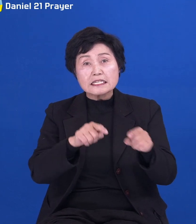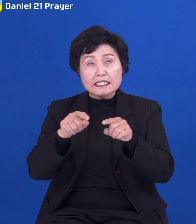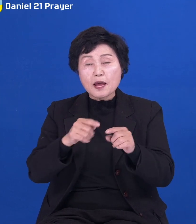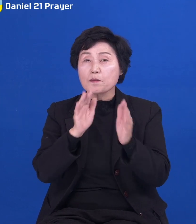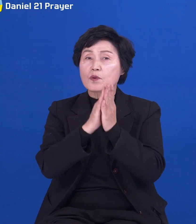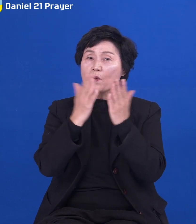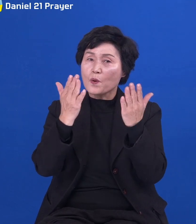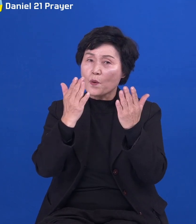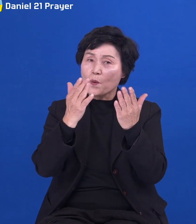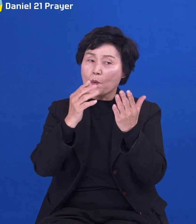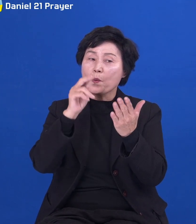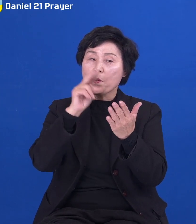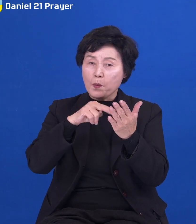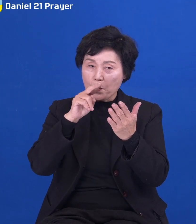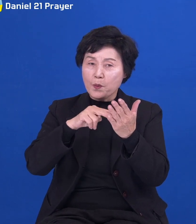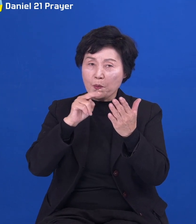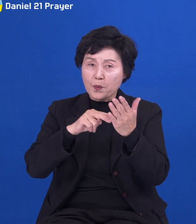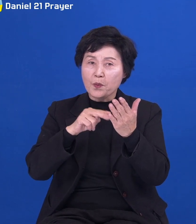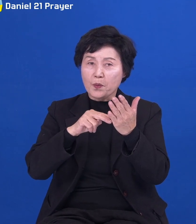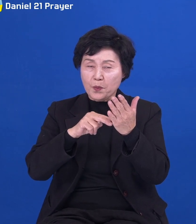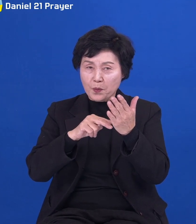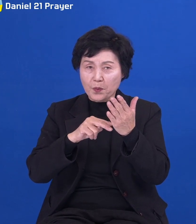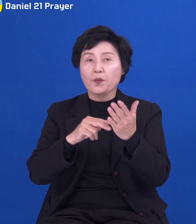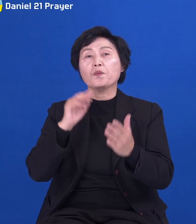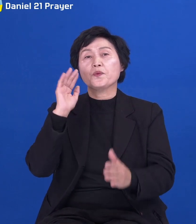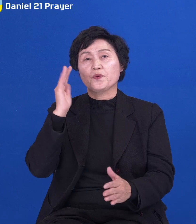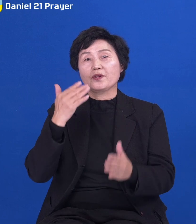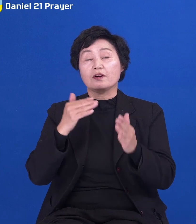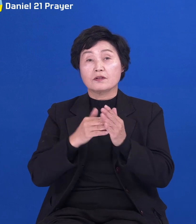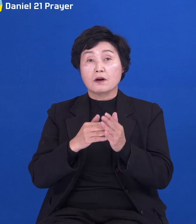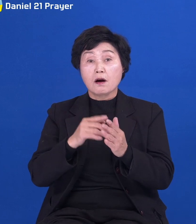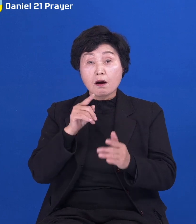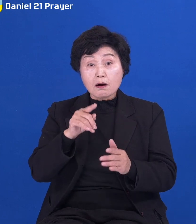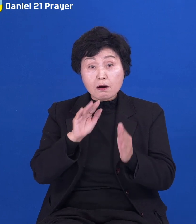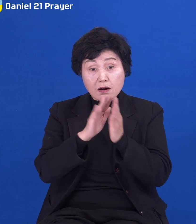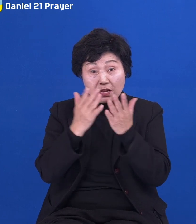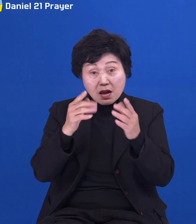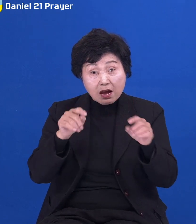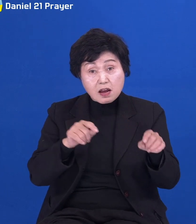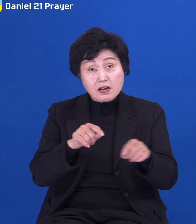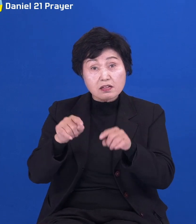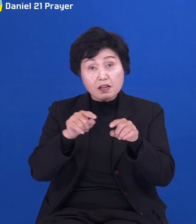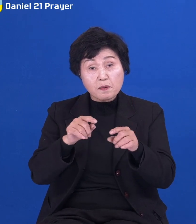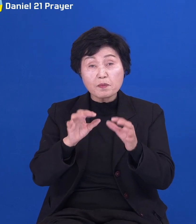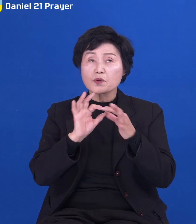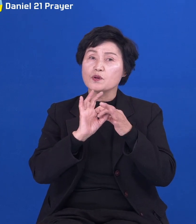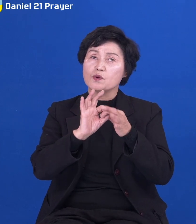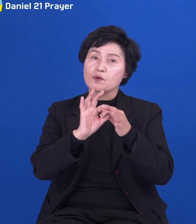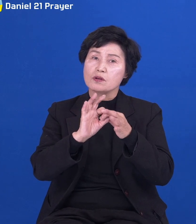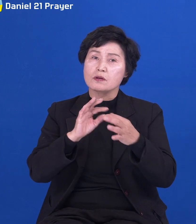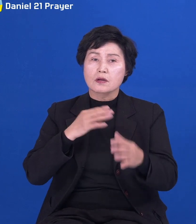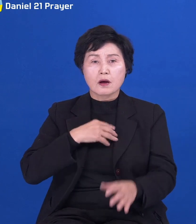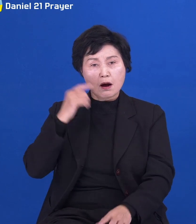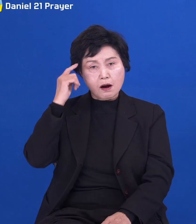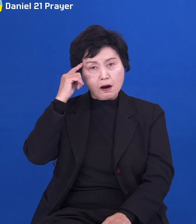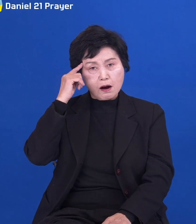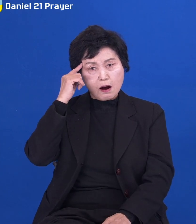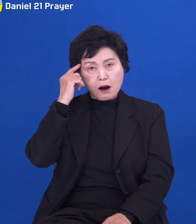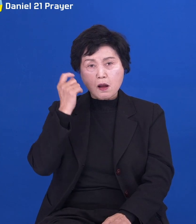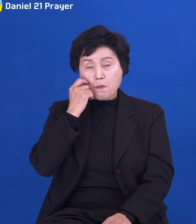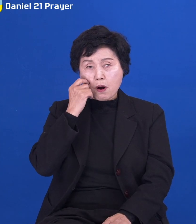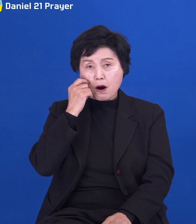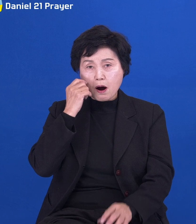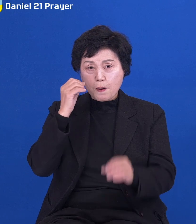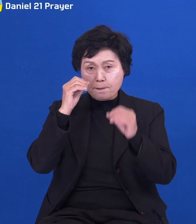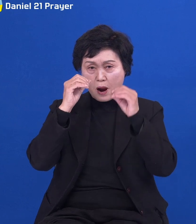보게 됐어요. 그걸 통해서 저는 뭘 느낄 수 있었냐면요, 내가 생각하지 못했던 다른 세상이 있구나라는